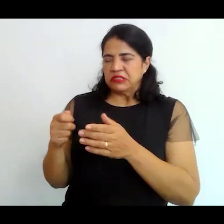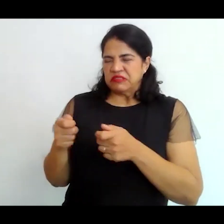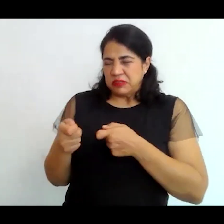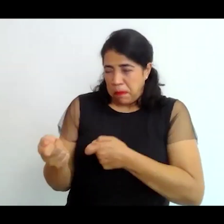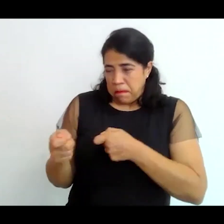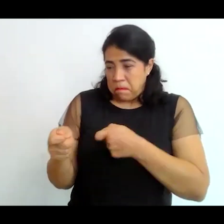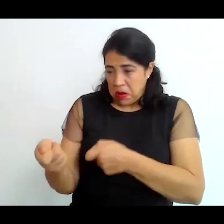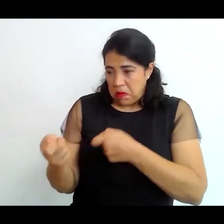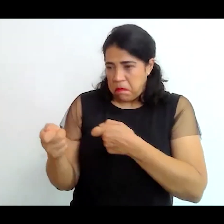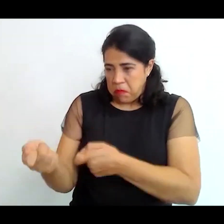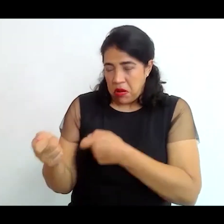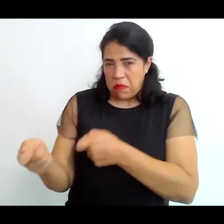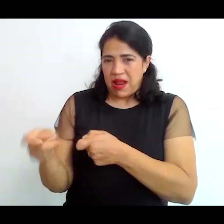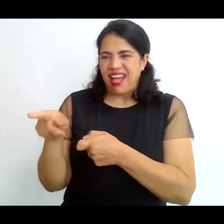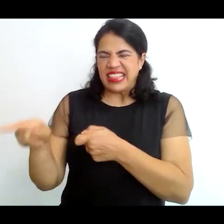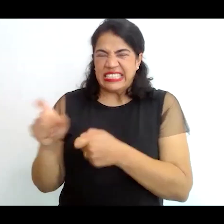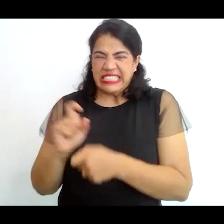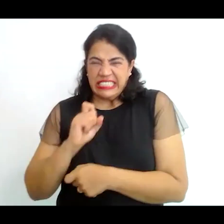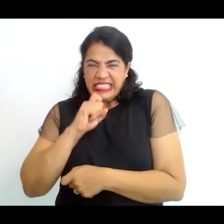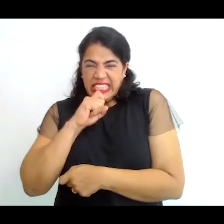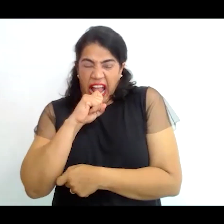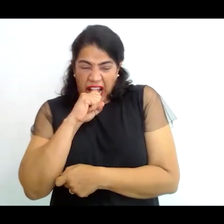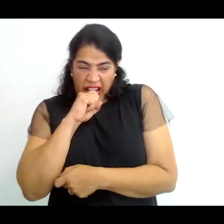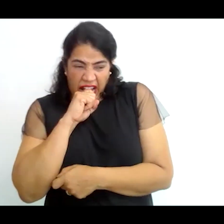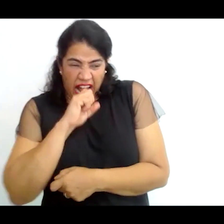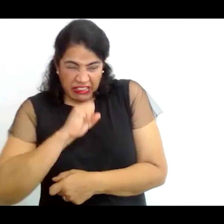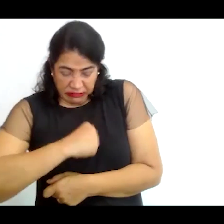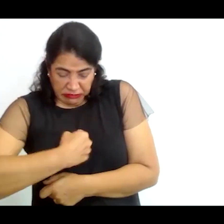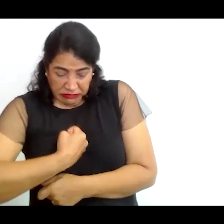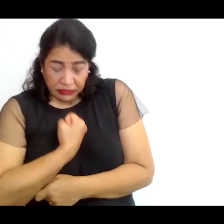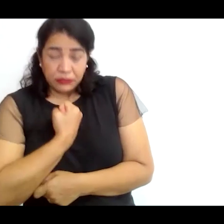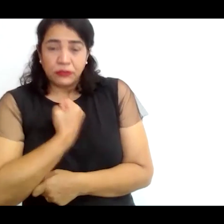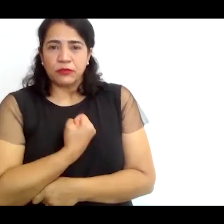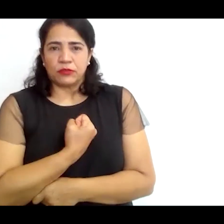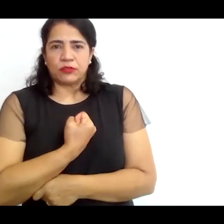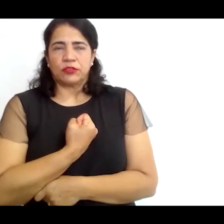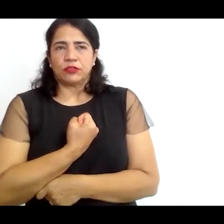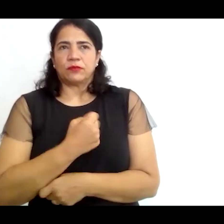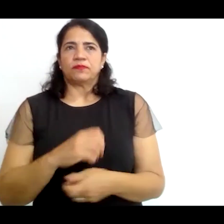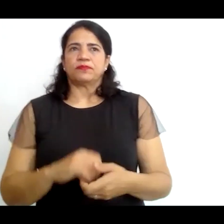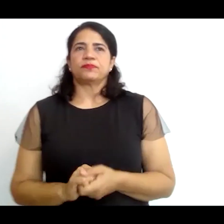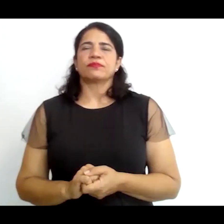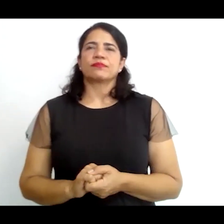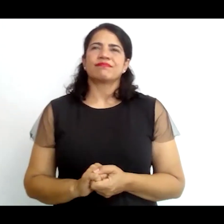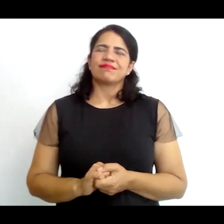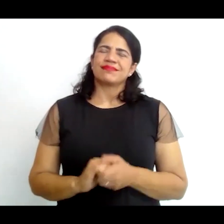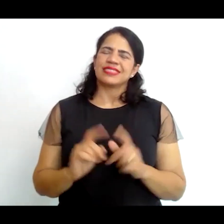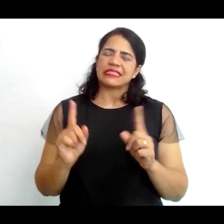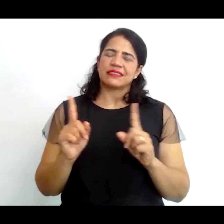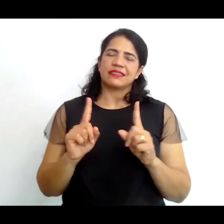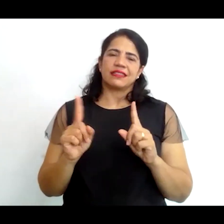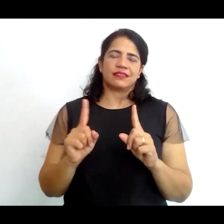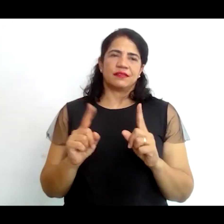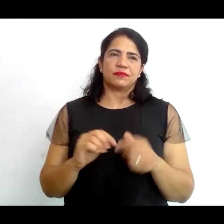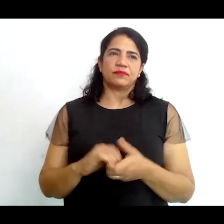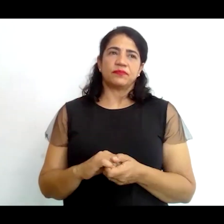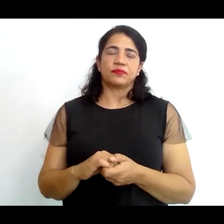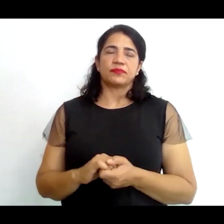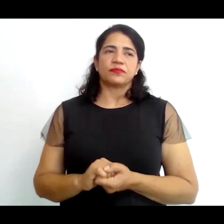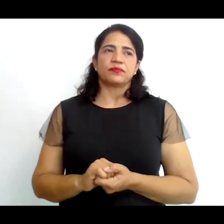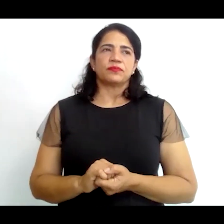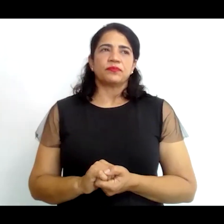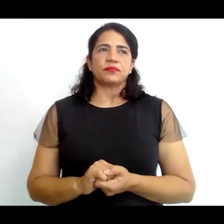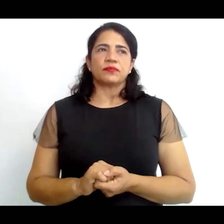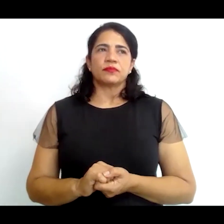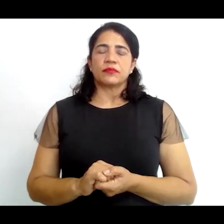ódio. Mas como é pai, não pode responder, fica com aquela coisa, né? E você empurra-o para viver na